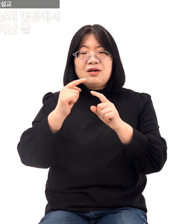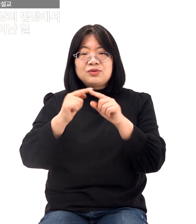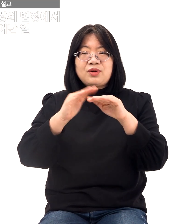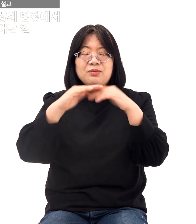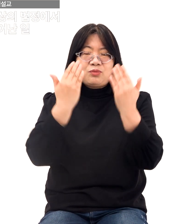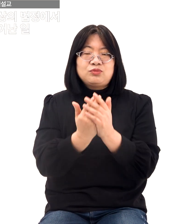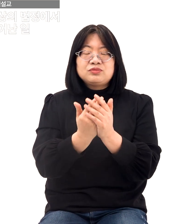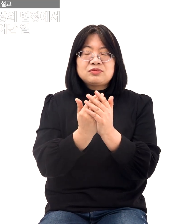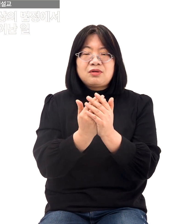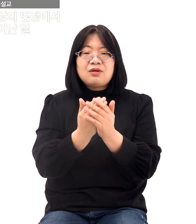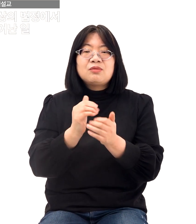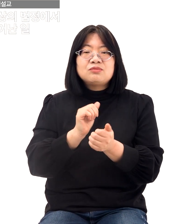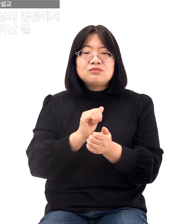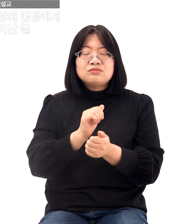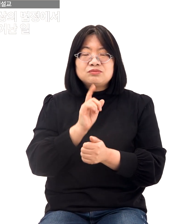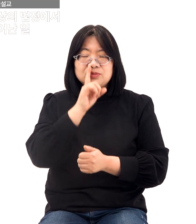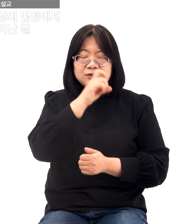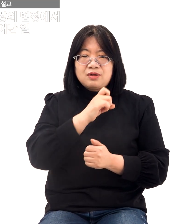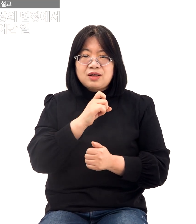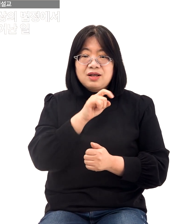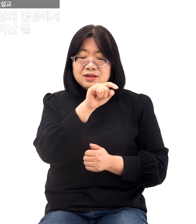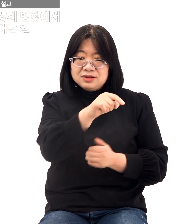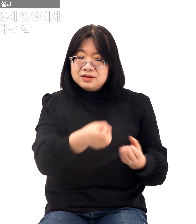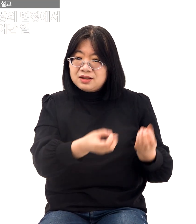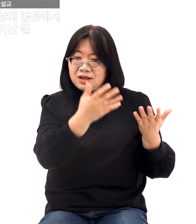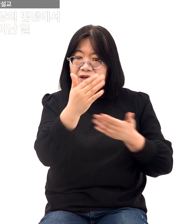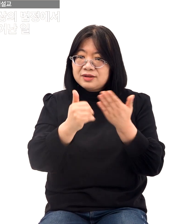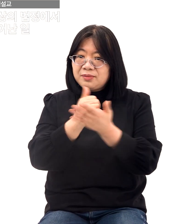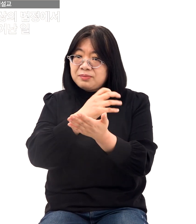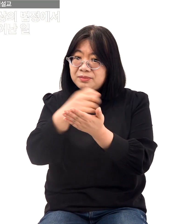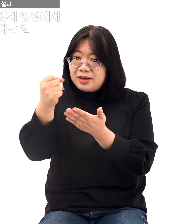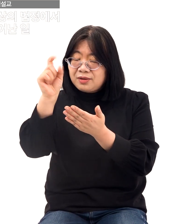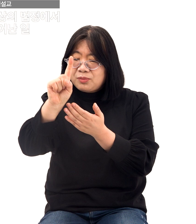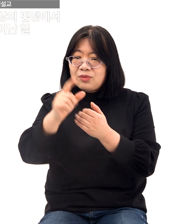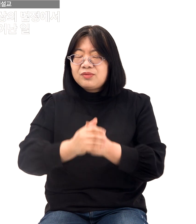그 제사를 하나님이 받으시겠느냐 그 말이에요.